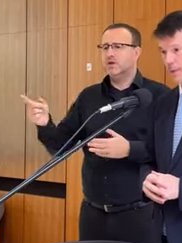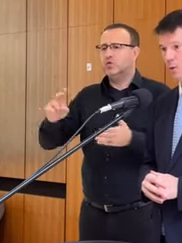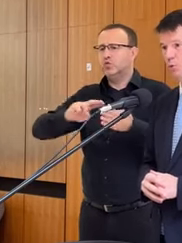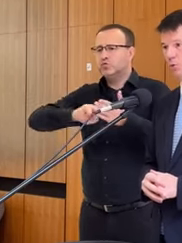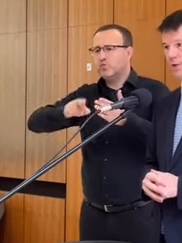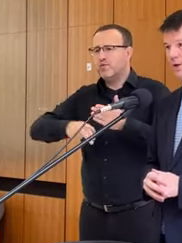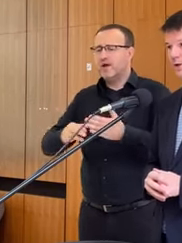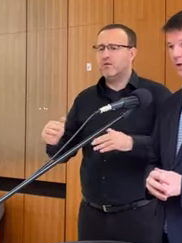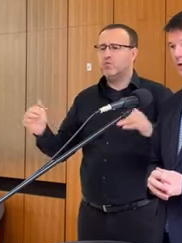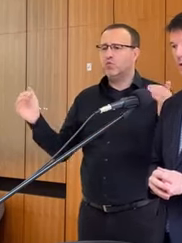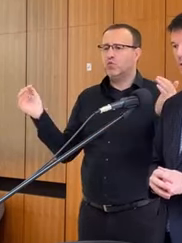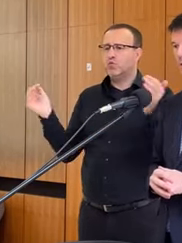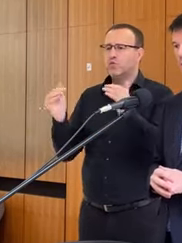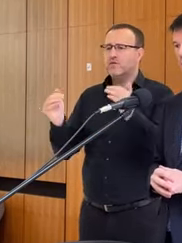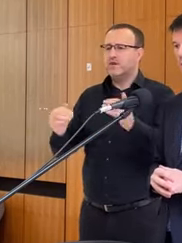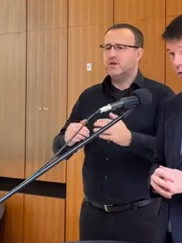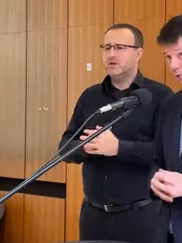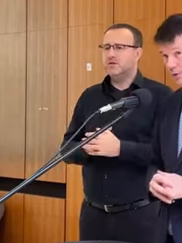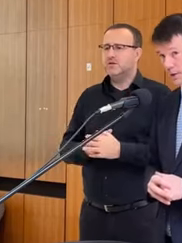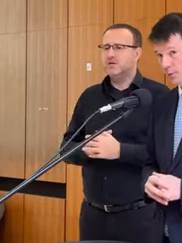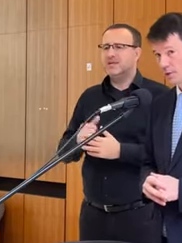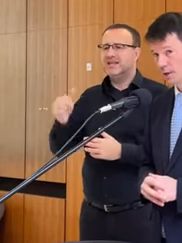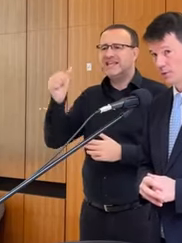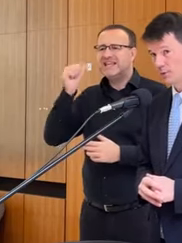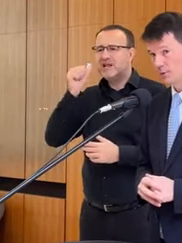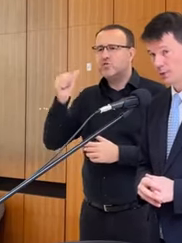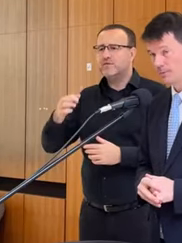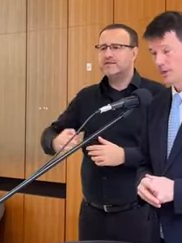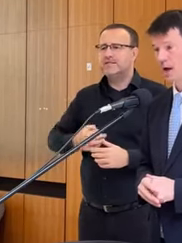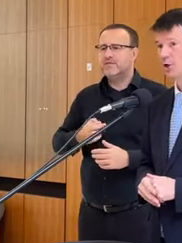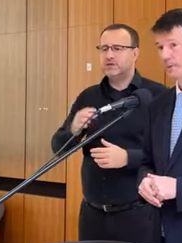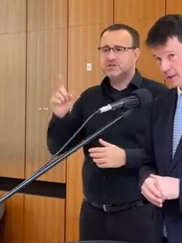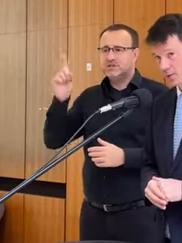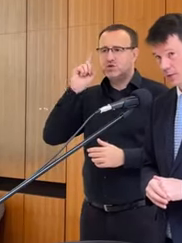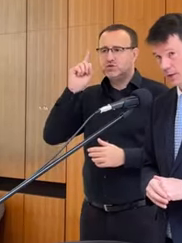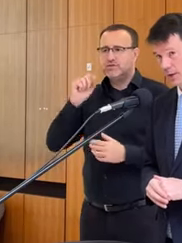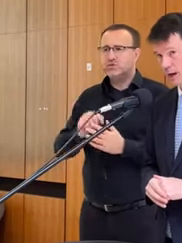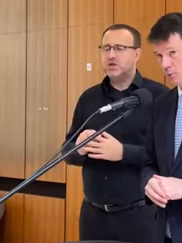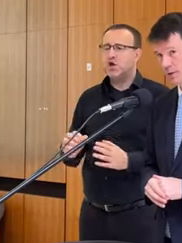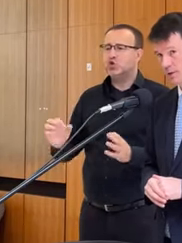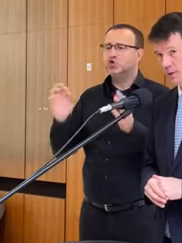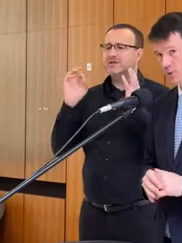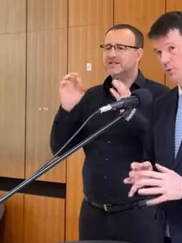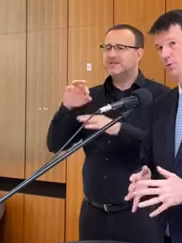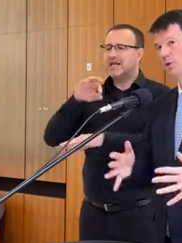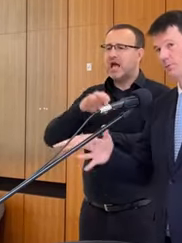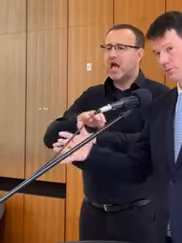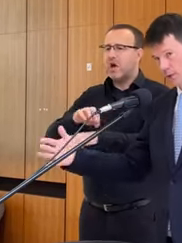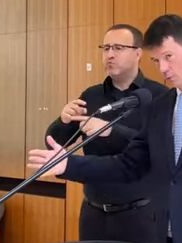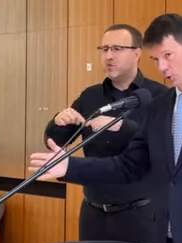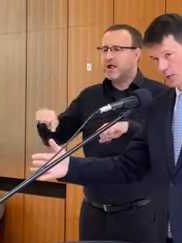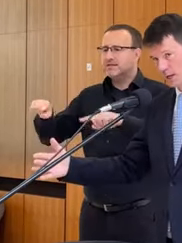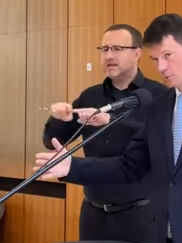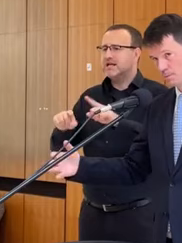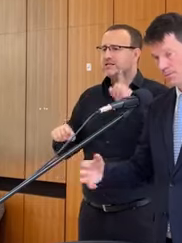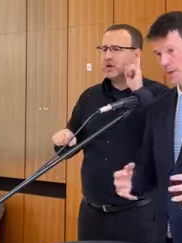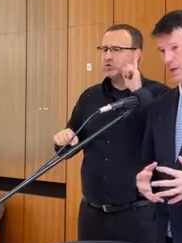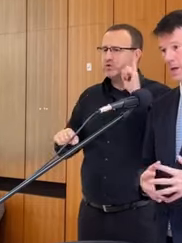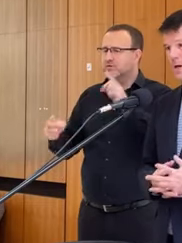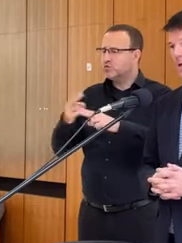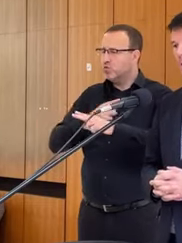zazmluvnenia na úroveň jednodňovej zdravotnej starostlivosti a špecializovanej ambulantnej starostlivosti v celom